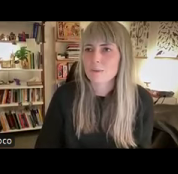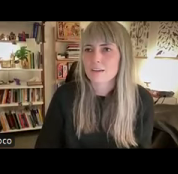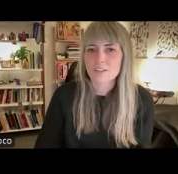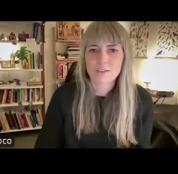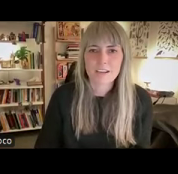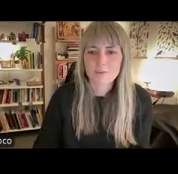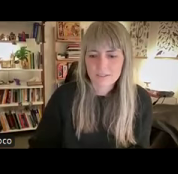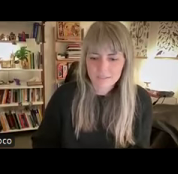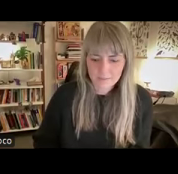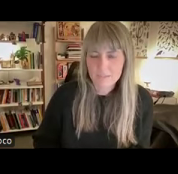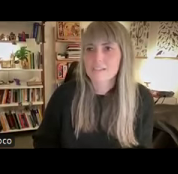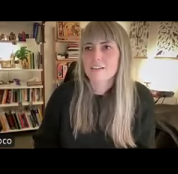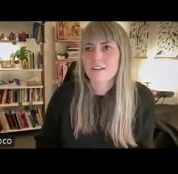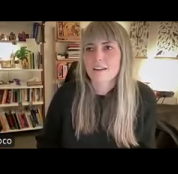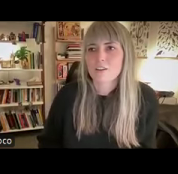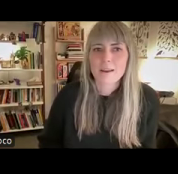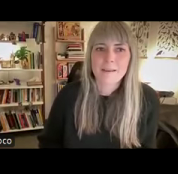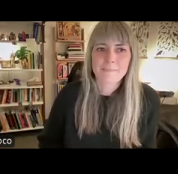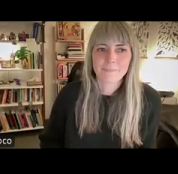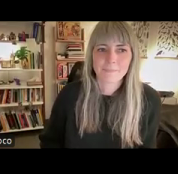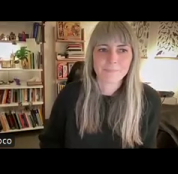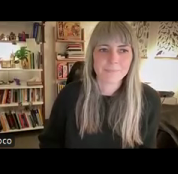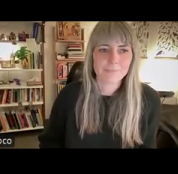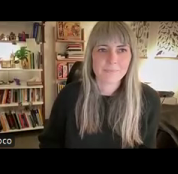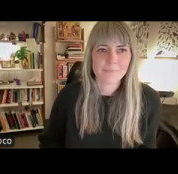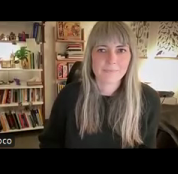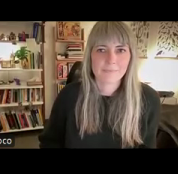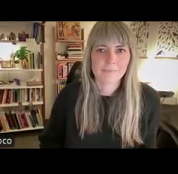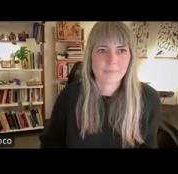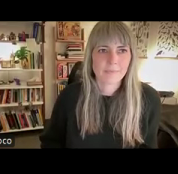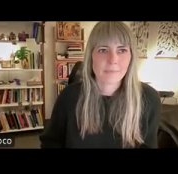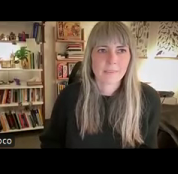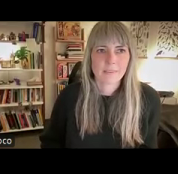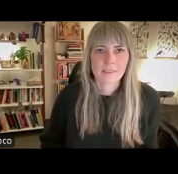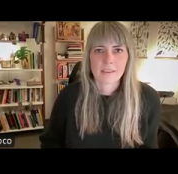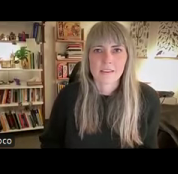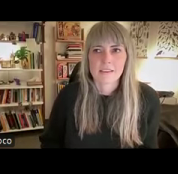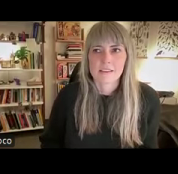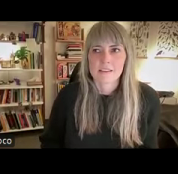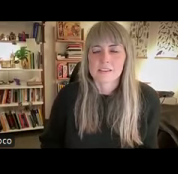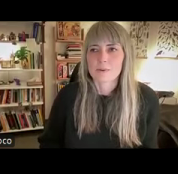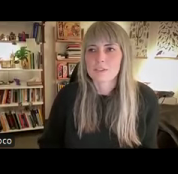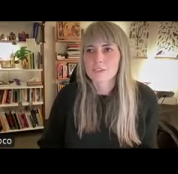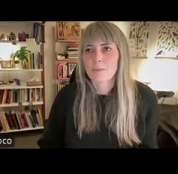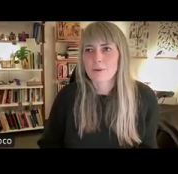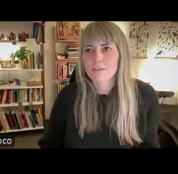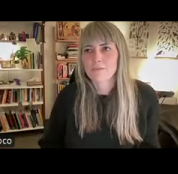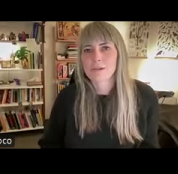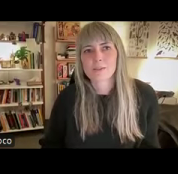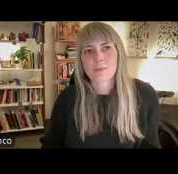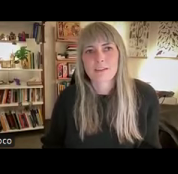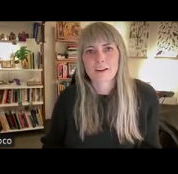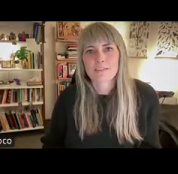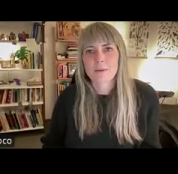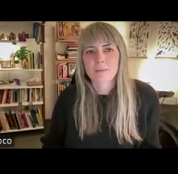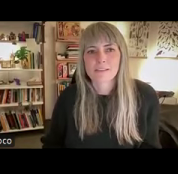hope lecciones to aprendidas y engage qué you es all lo in que some se discussion viene and Q&A. después de esto. Y luego pasamos a las preguntas y respuestas. So just a brief